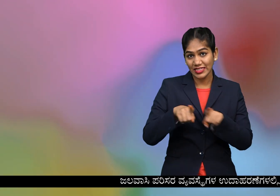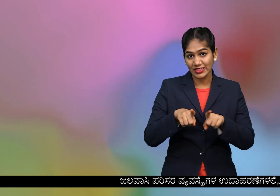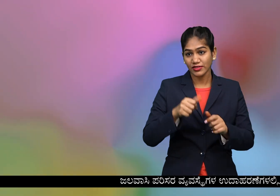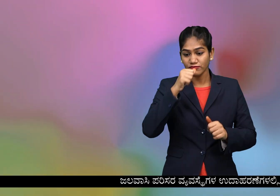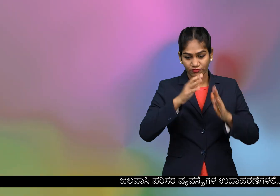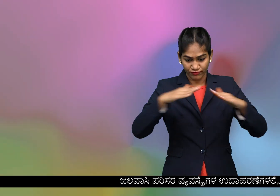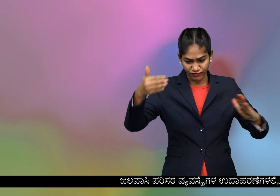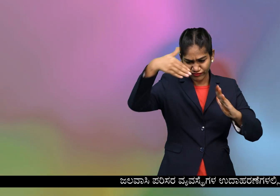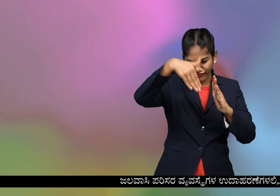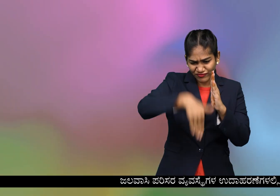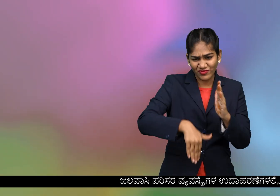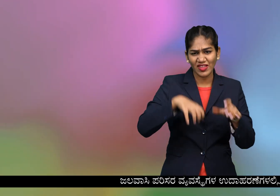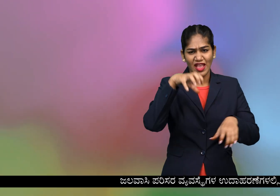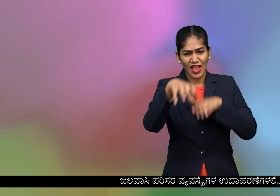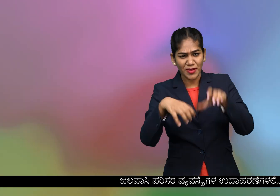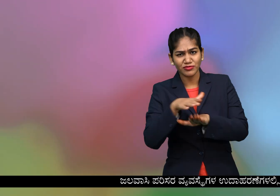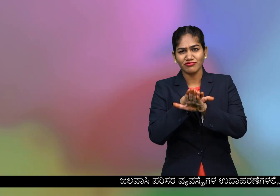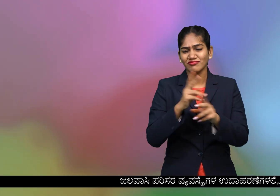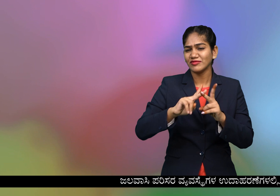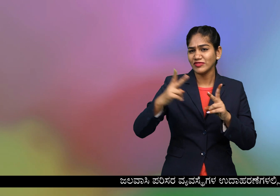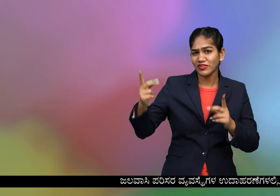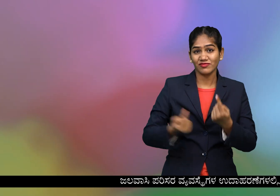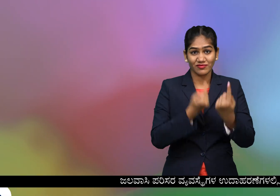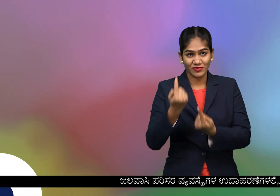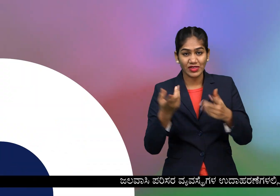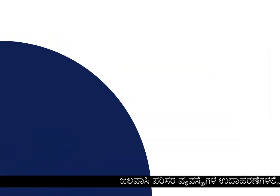ಜಲವಾಸಿ ಪರಿಸರ ವ್ಯವಸ್ಥೆಗಳ ಉದಾಹರಣೆಗಳಲ್ಲಿ